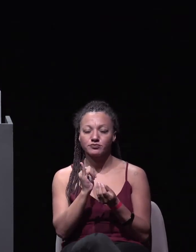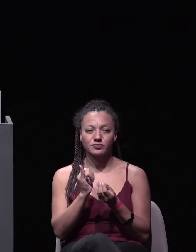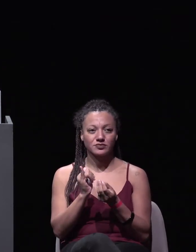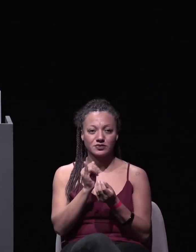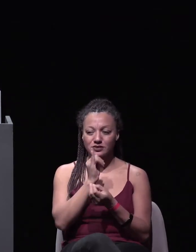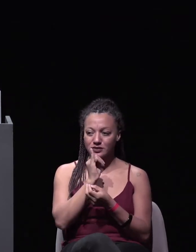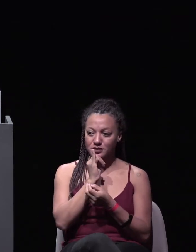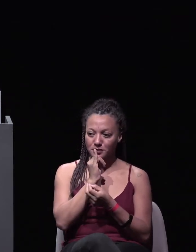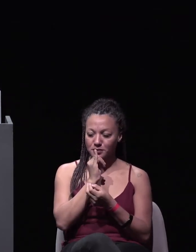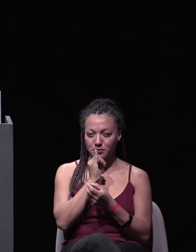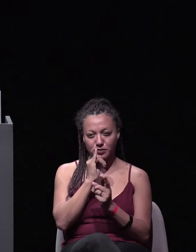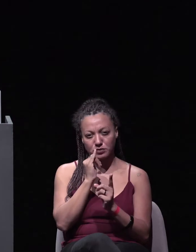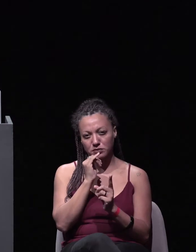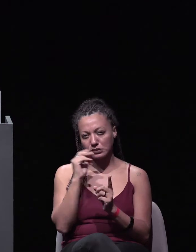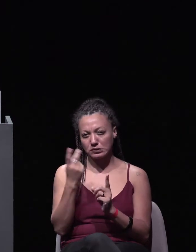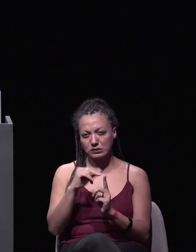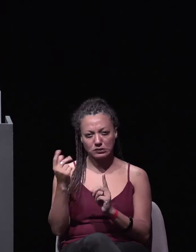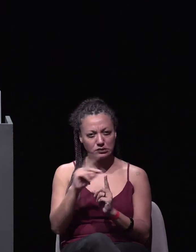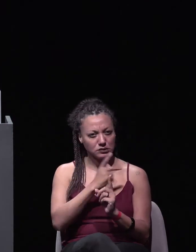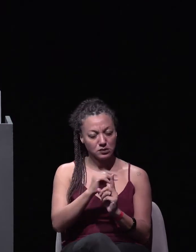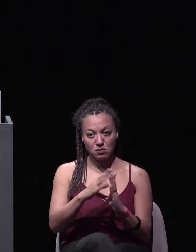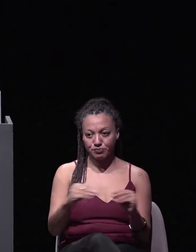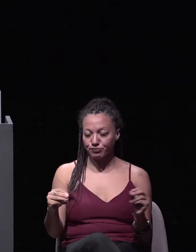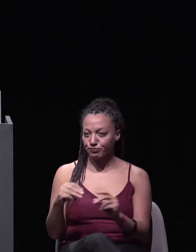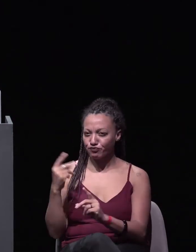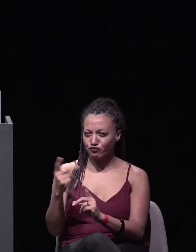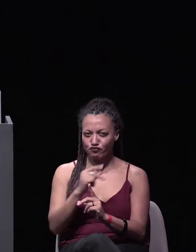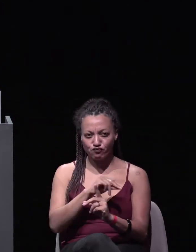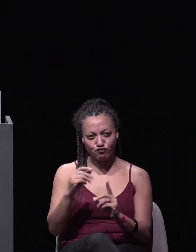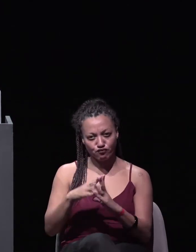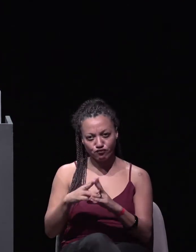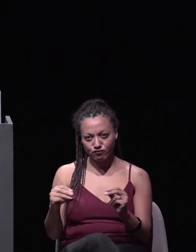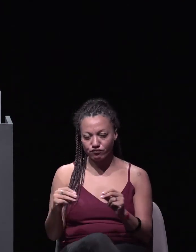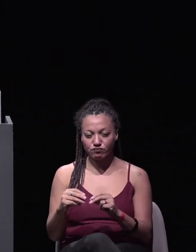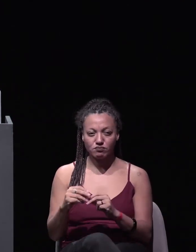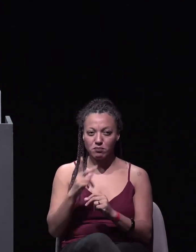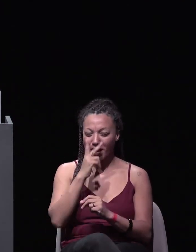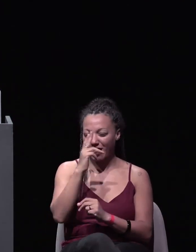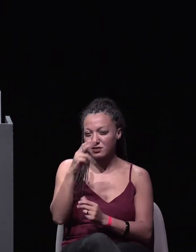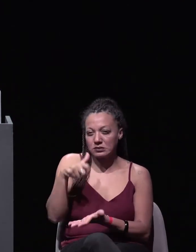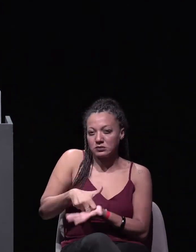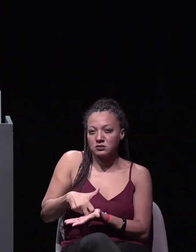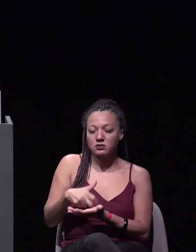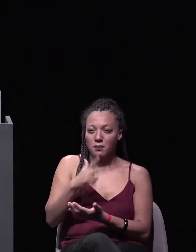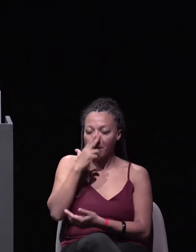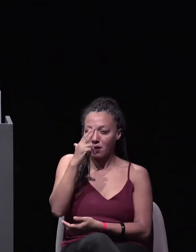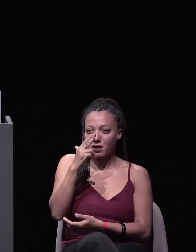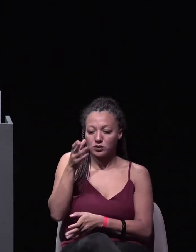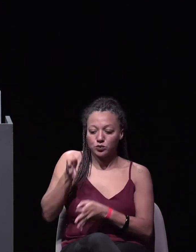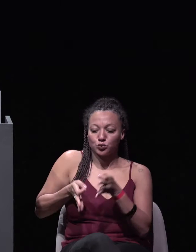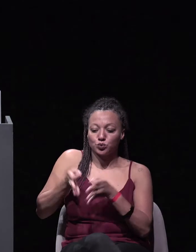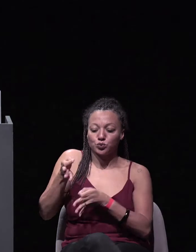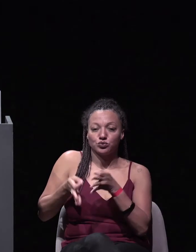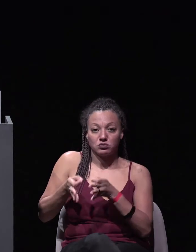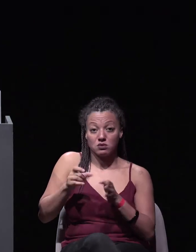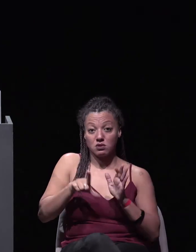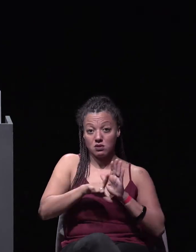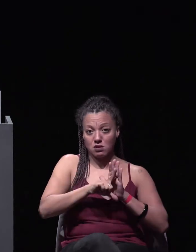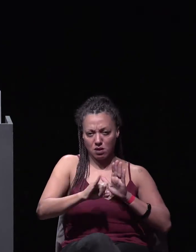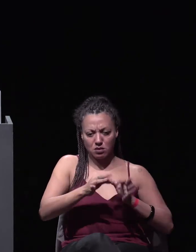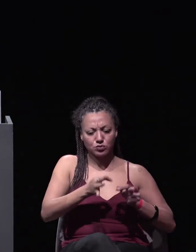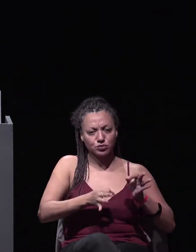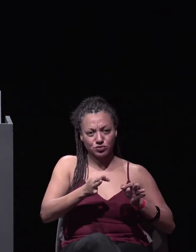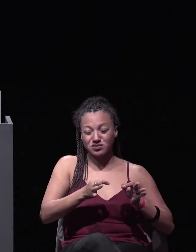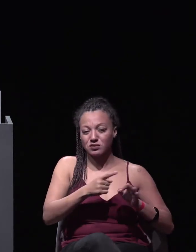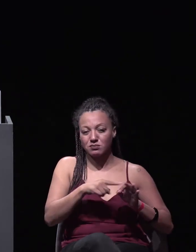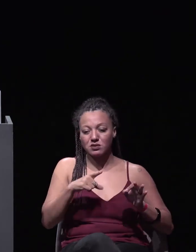Linchamentos como essas execuções sumárias, né? Como se fosse aplicada uma justiça para além da lei e dos tribunais